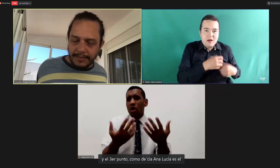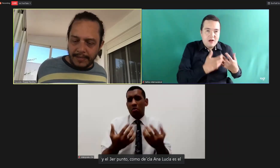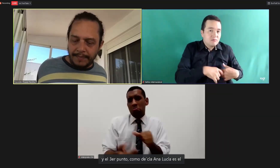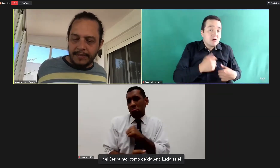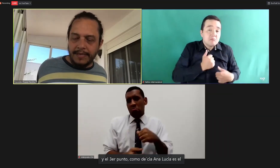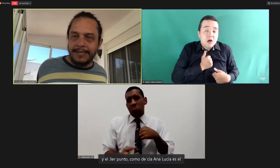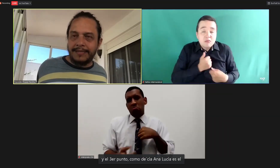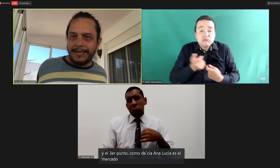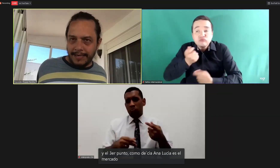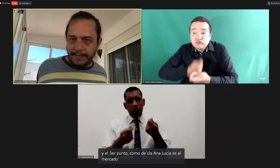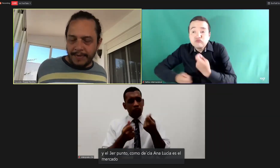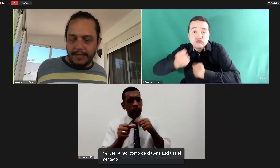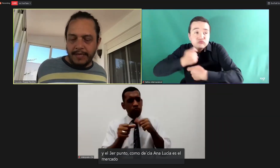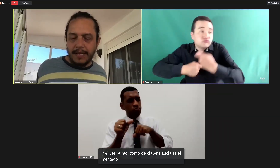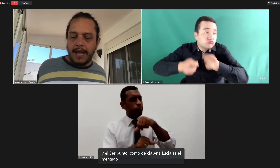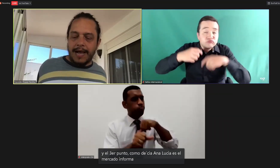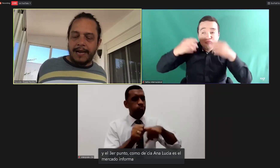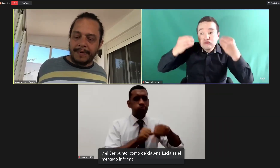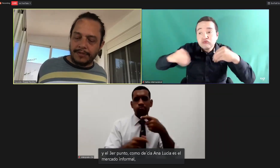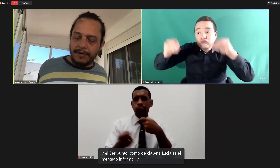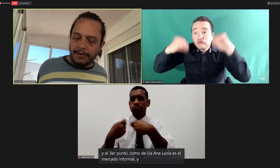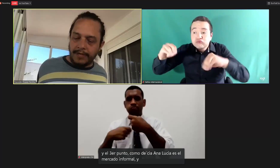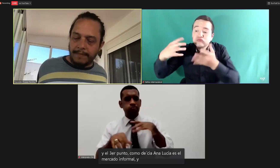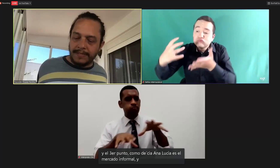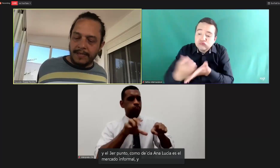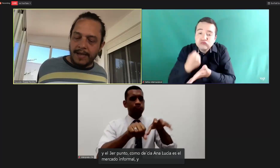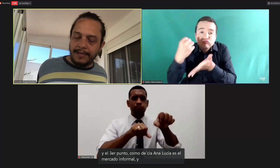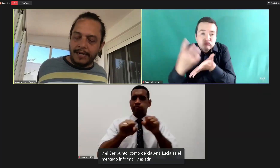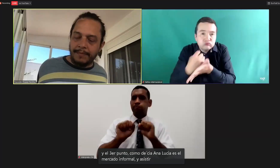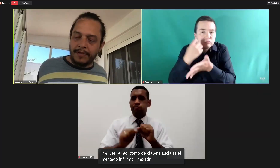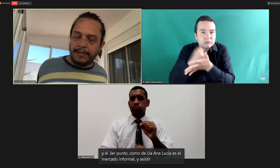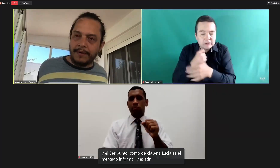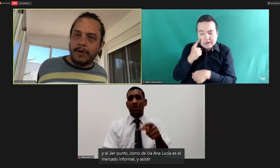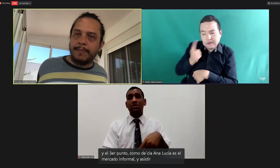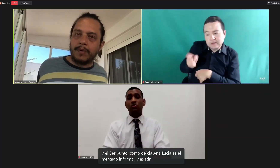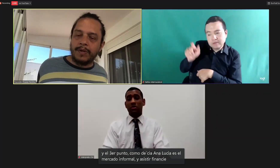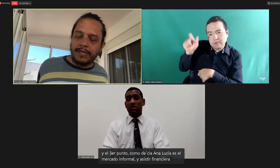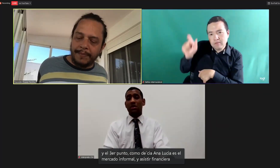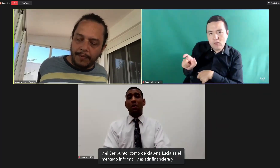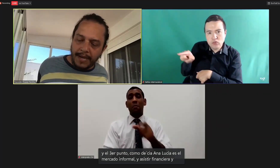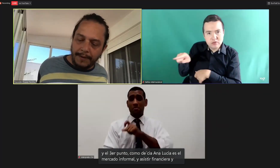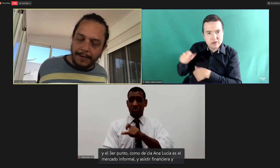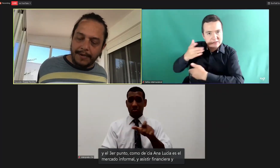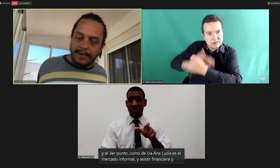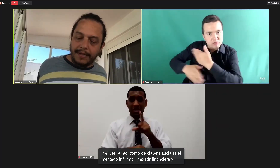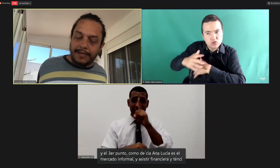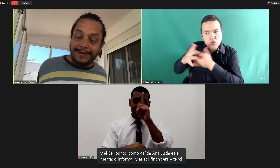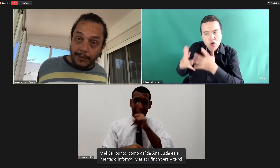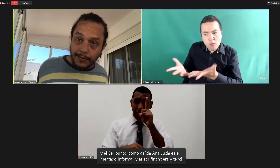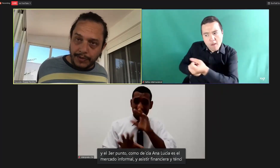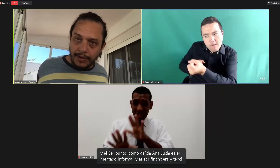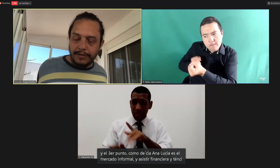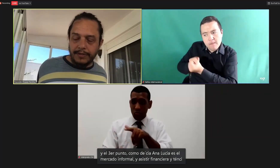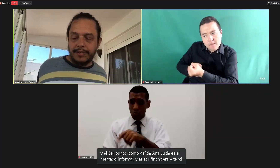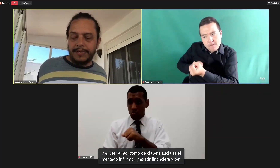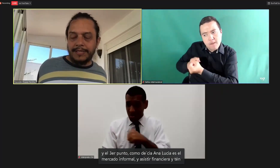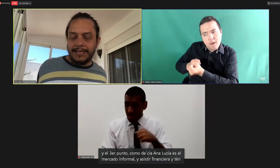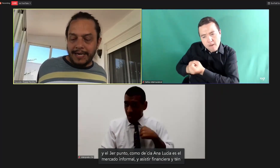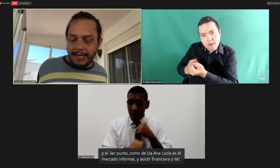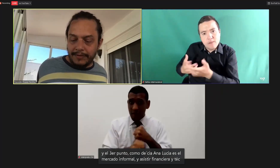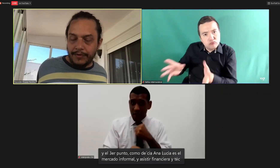asistir financieramente y técnicamente a las personas con discapacidad en términos de trabajo por cuenta propia,